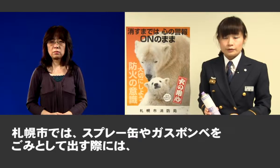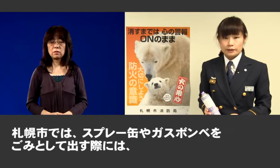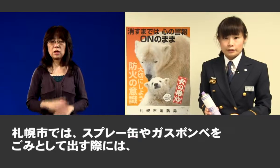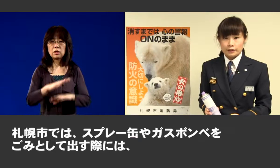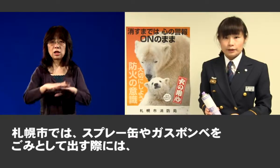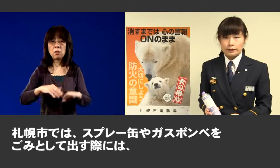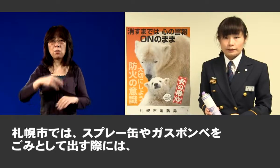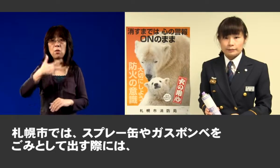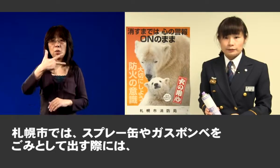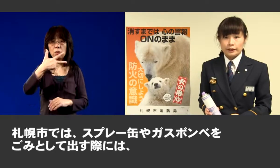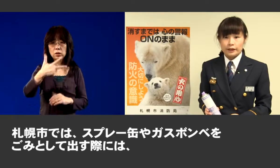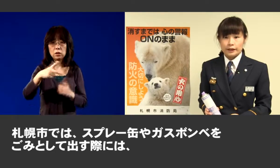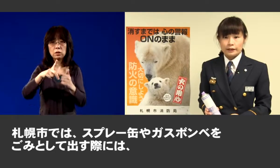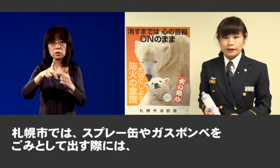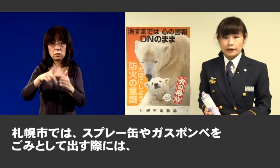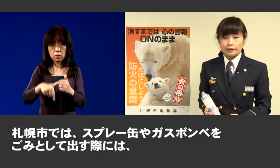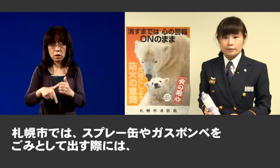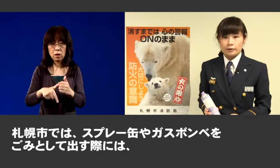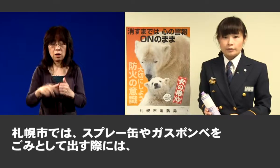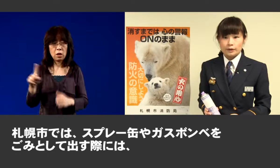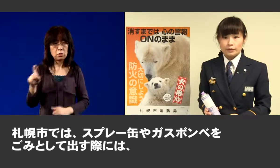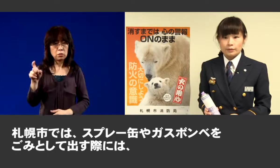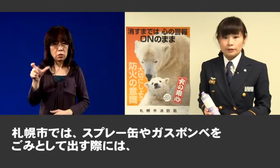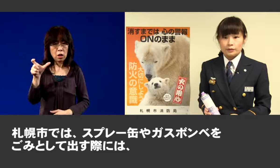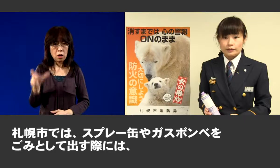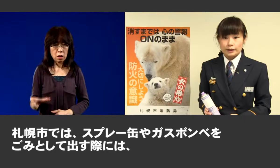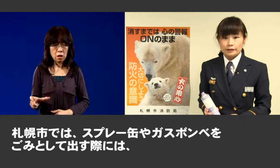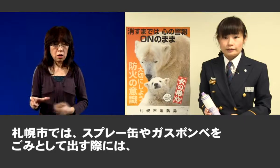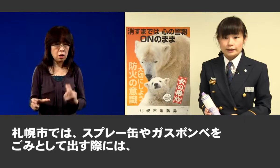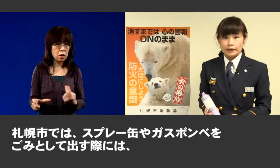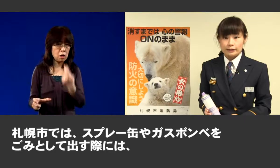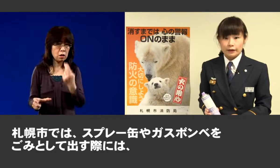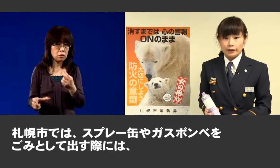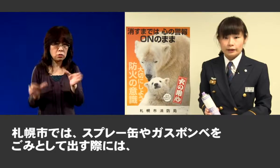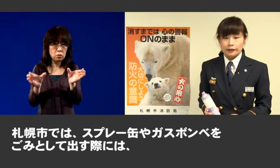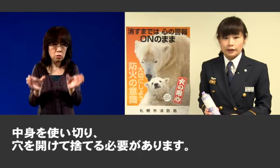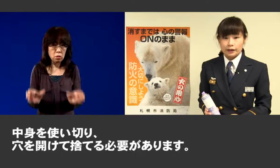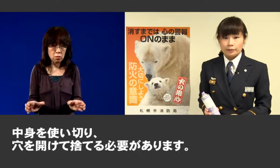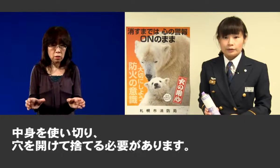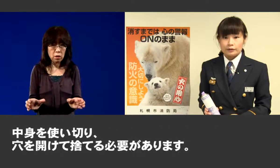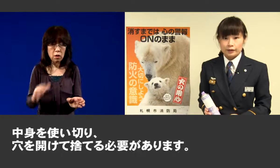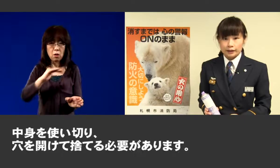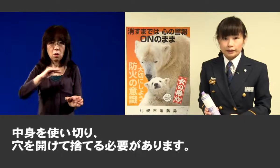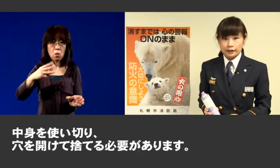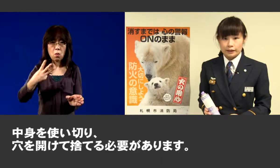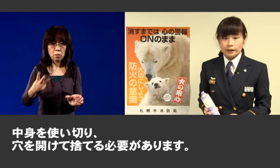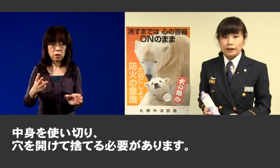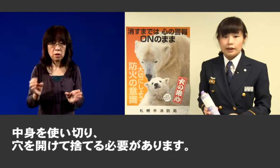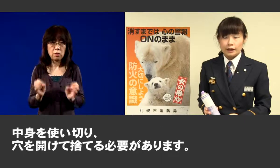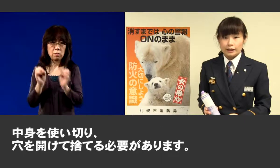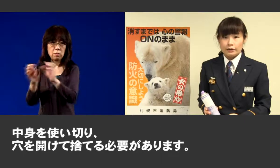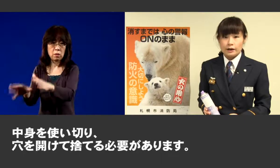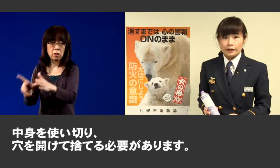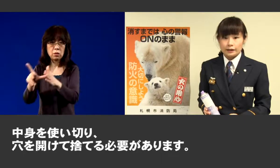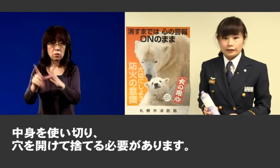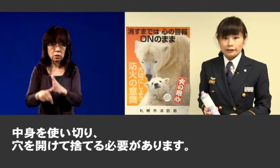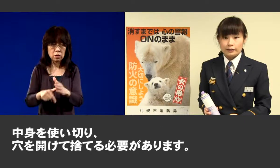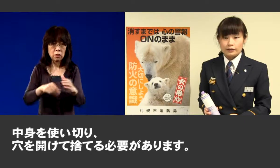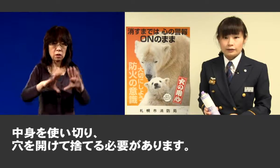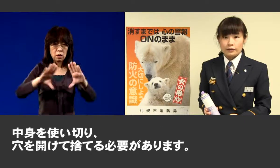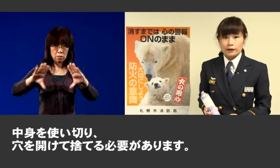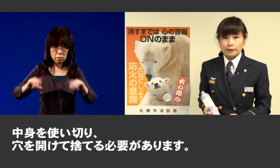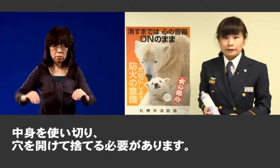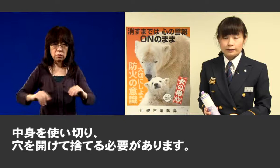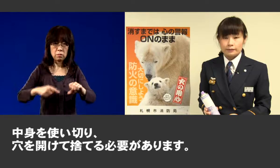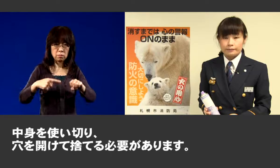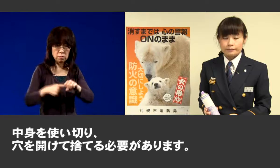札幌市では、スプレー缶やガスボンベをゴミとして出す際には、中身を使い切り、穴を開けて捨て